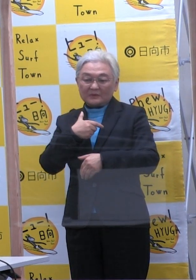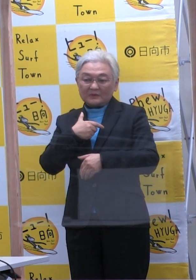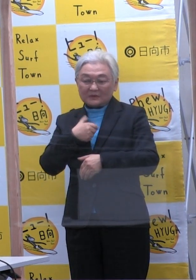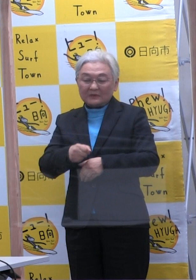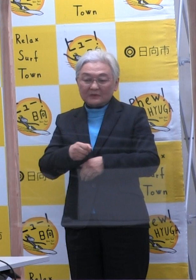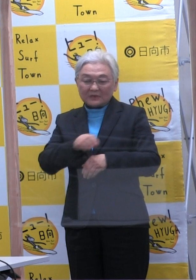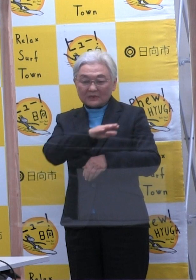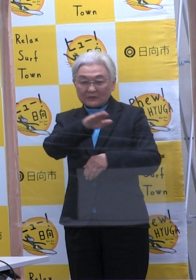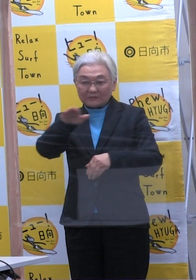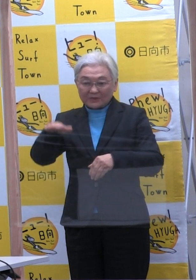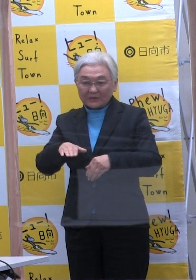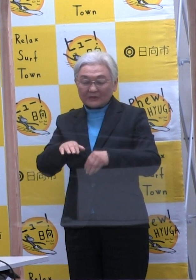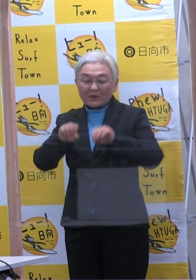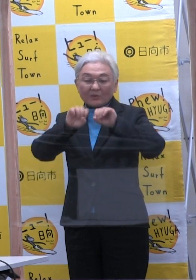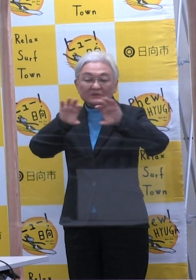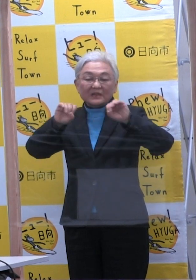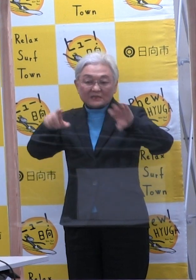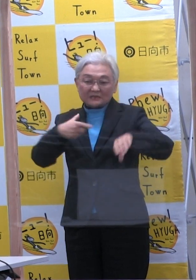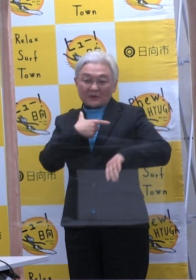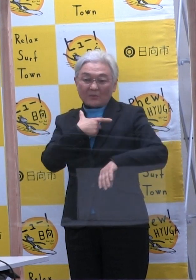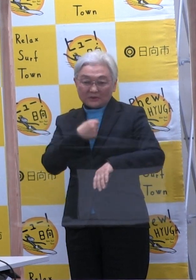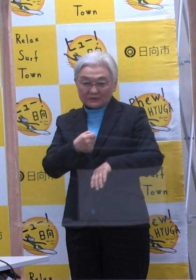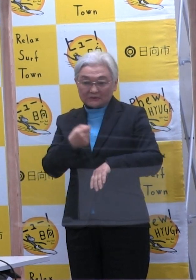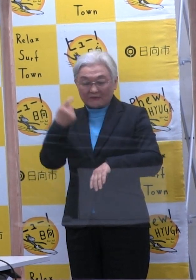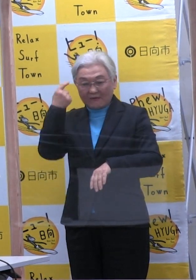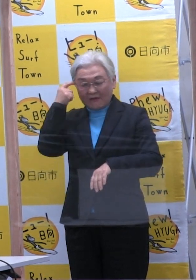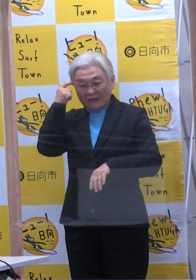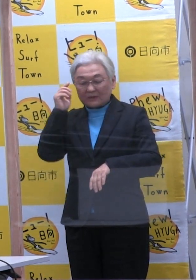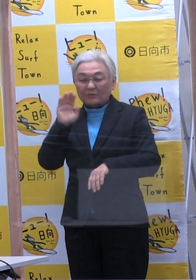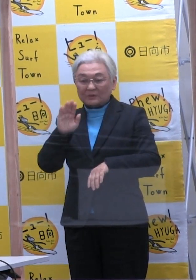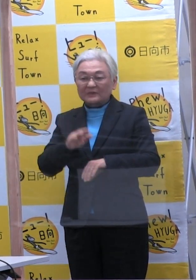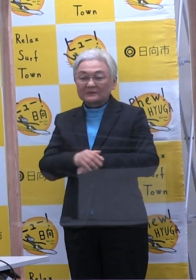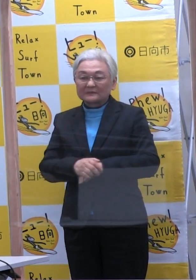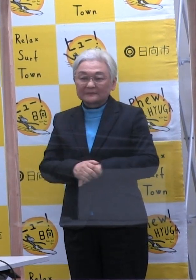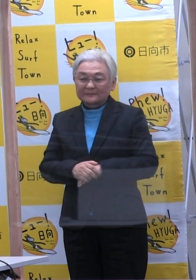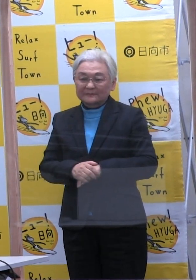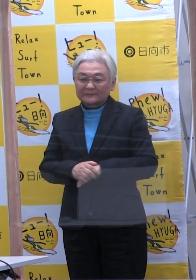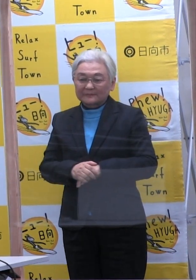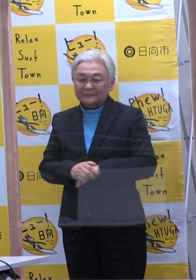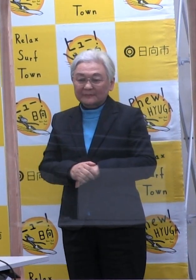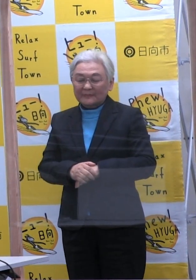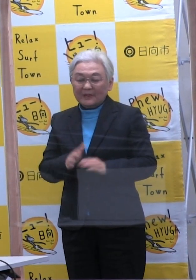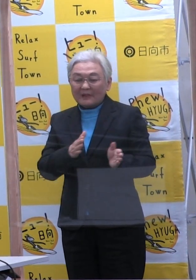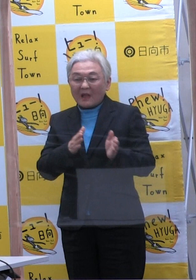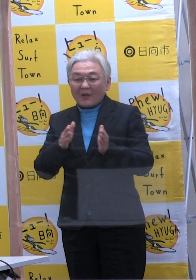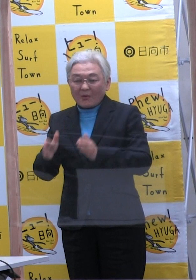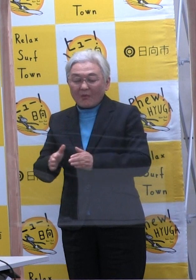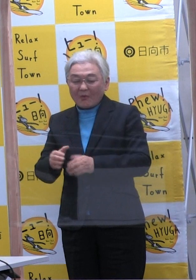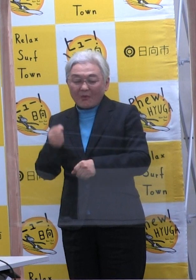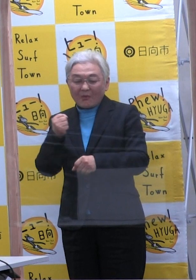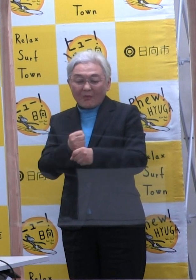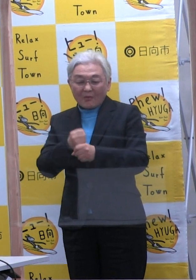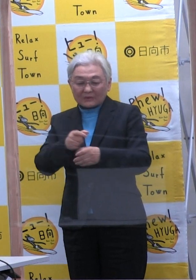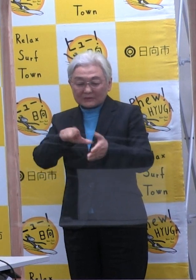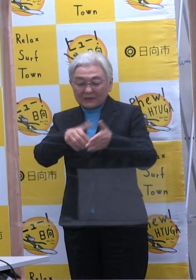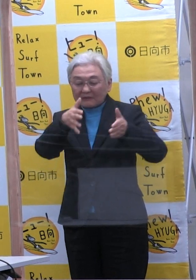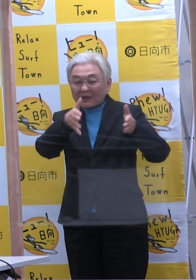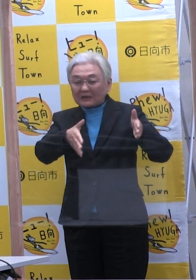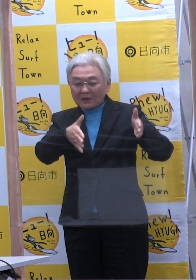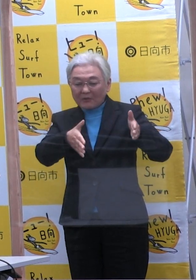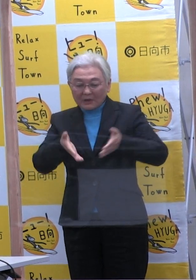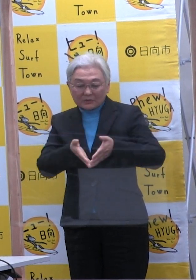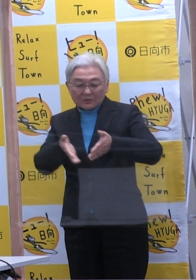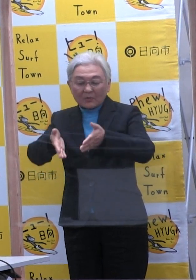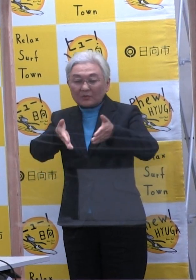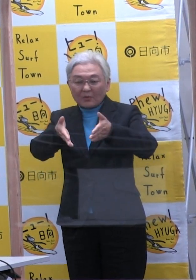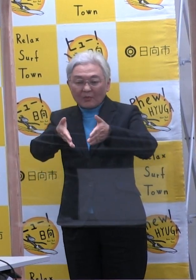周知いただければ幸いでだと考えております。なお工事期間中は馬ヶ瀬遊歩